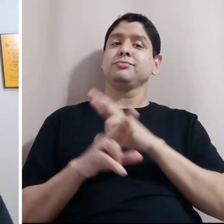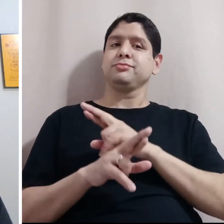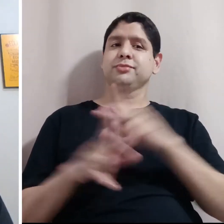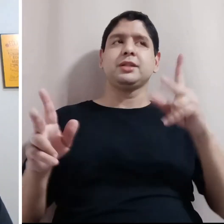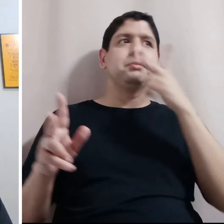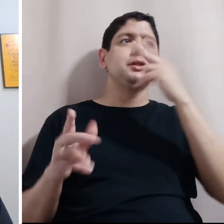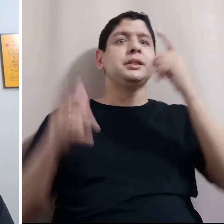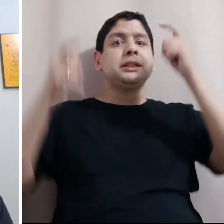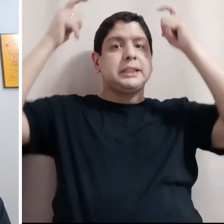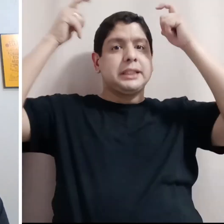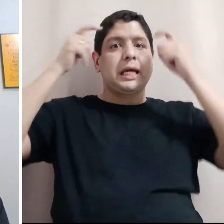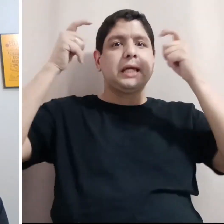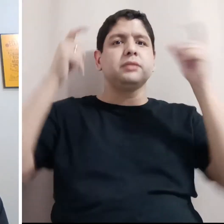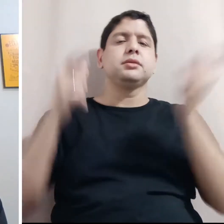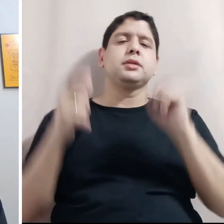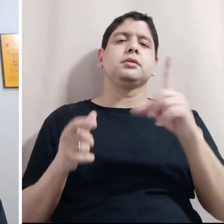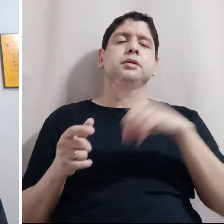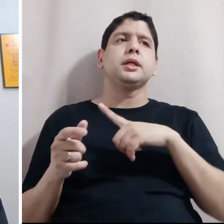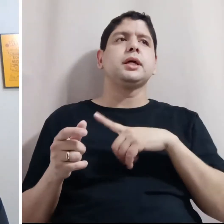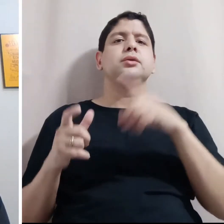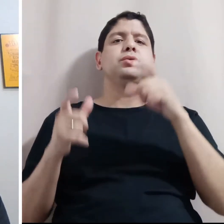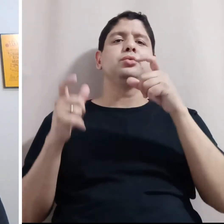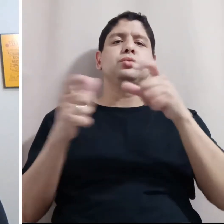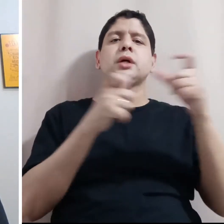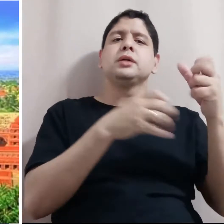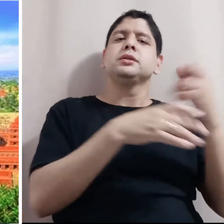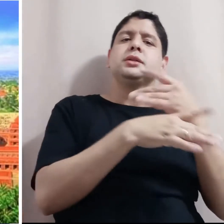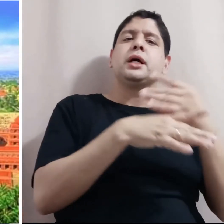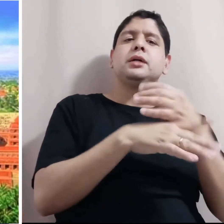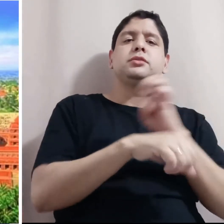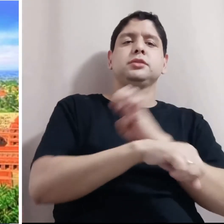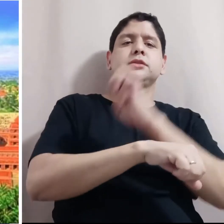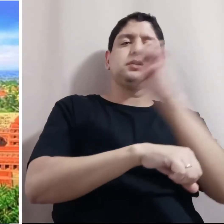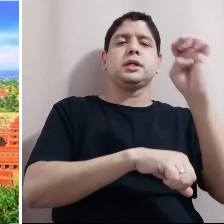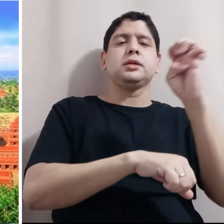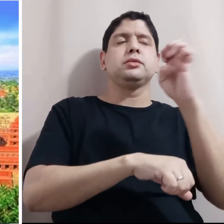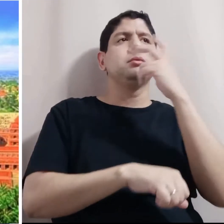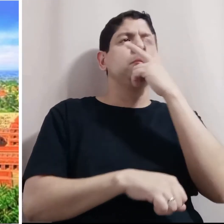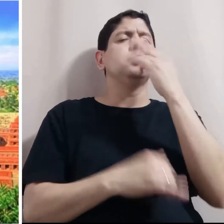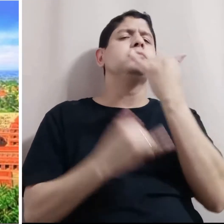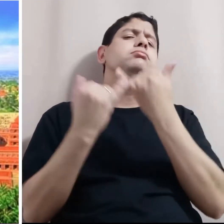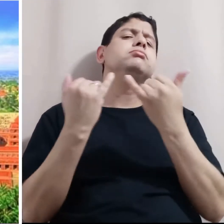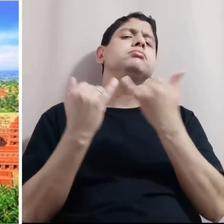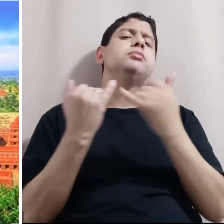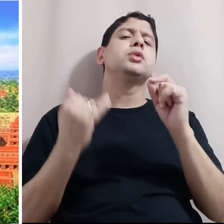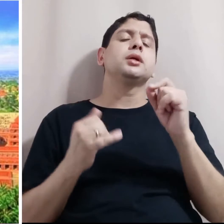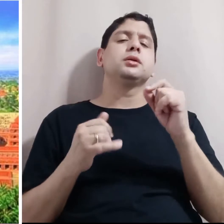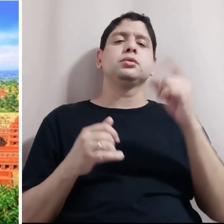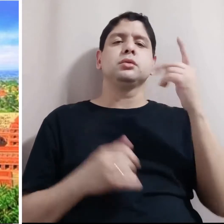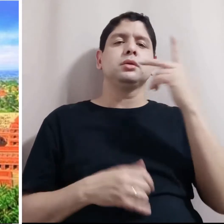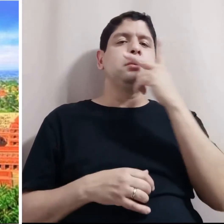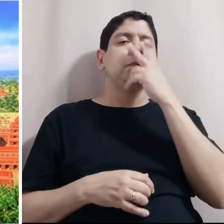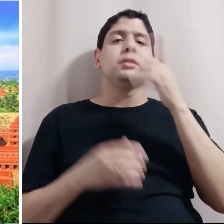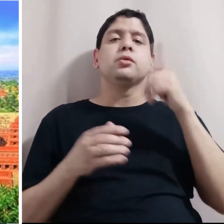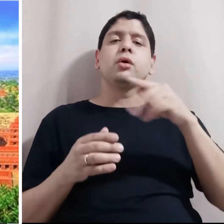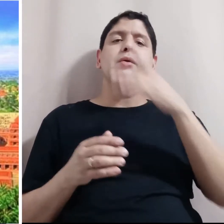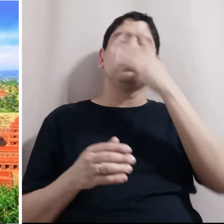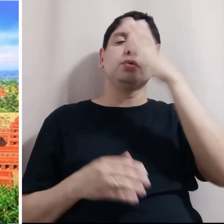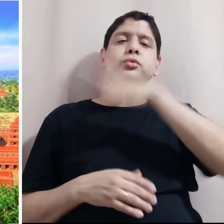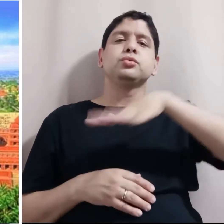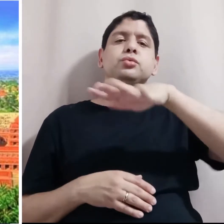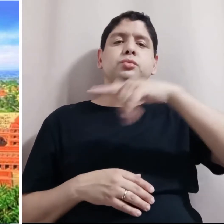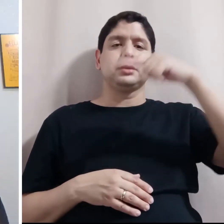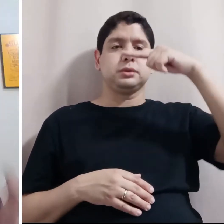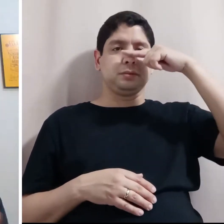não existiu, tá? Eles viviam em cidades-estados, né? De certa forma muito parecido com os gregos do